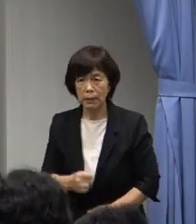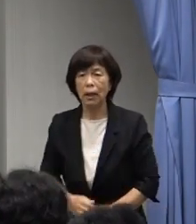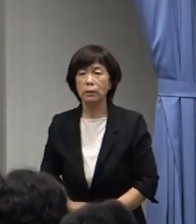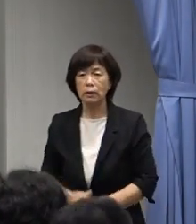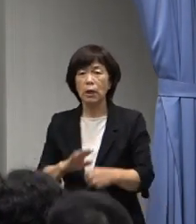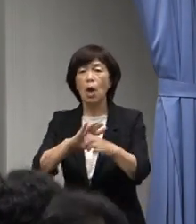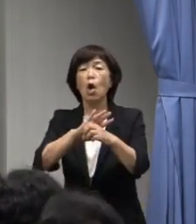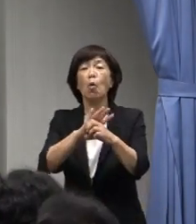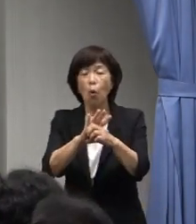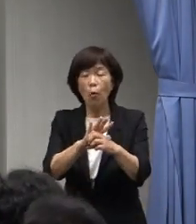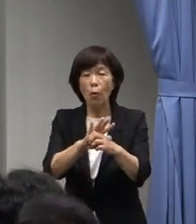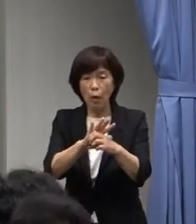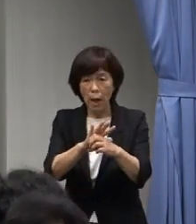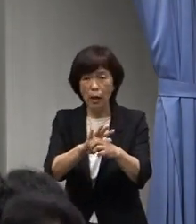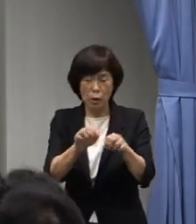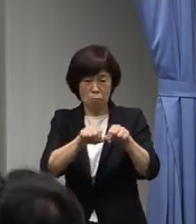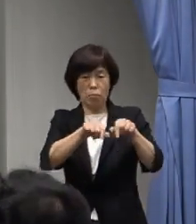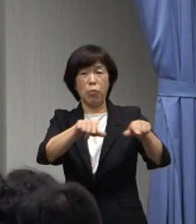の流行期、